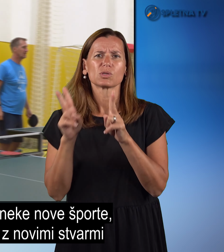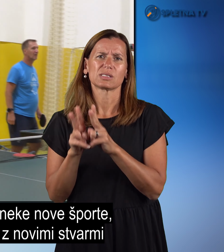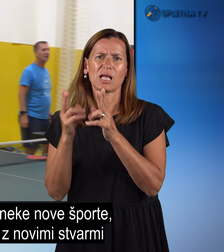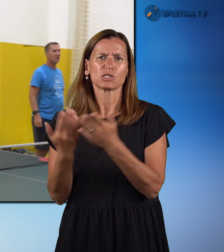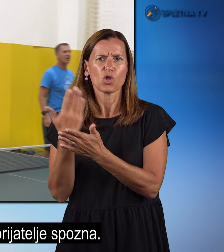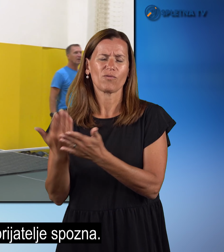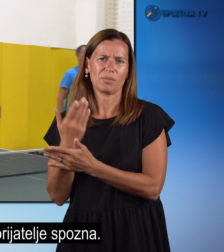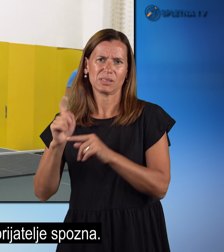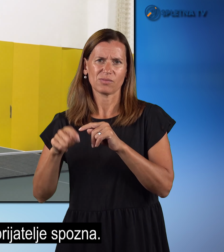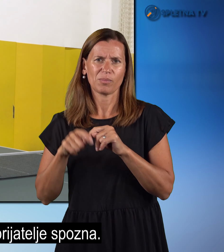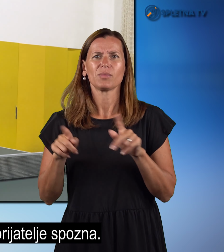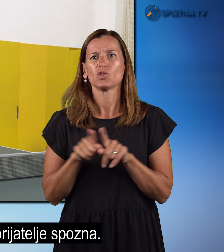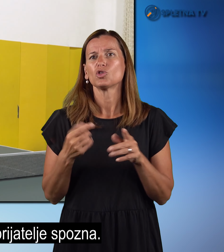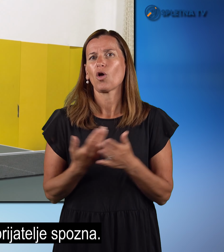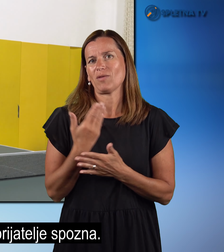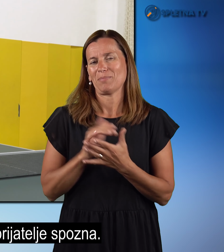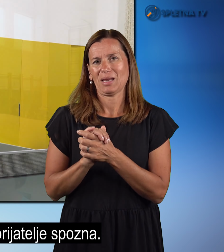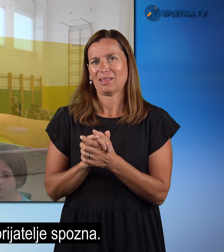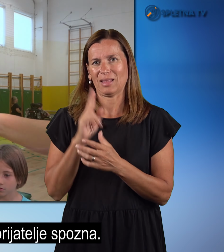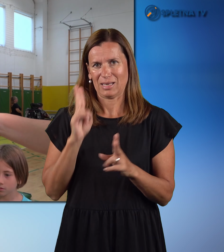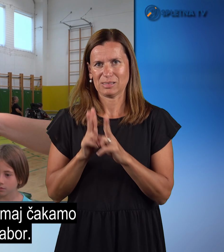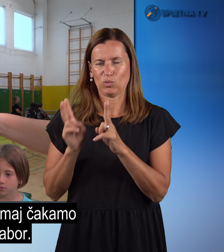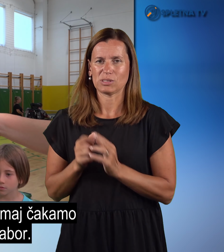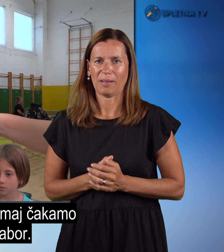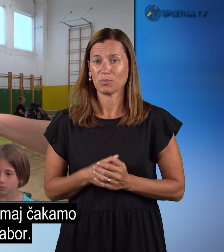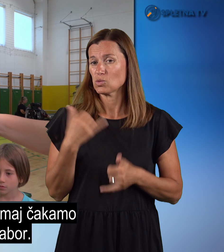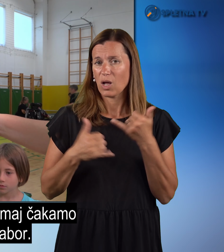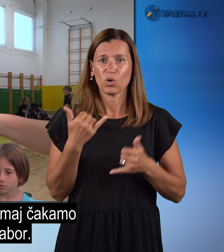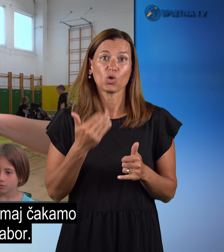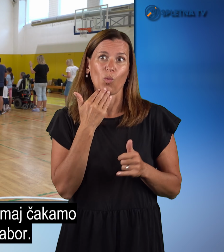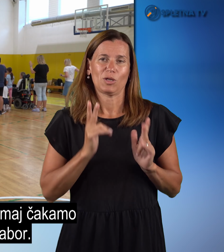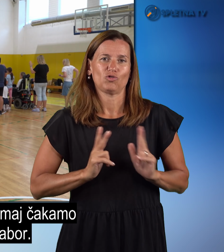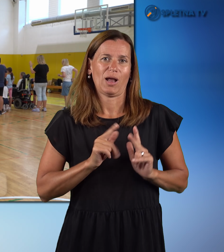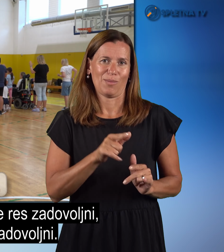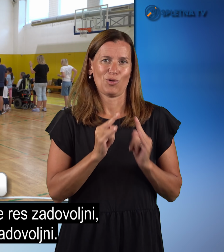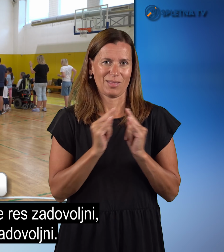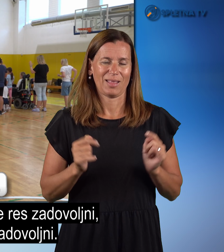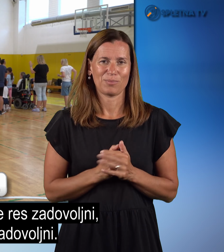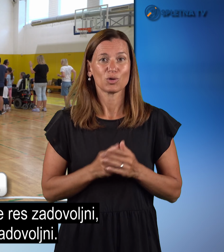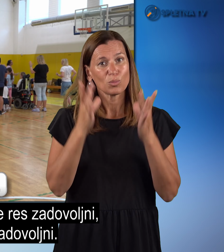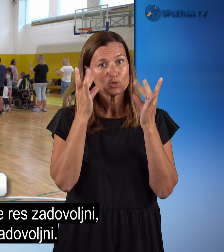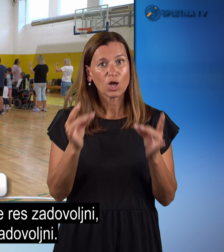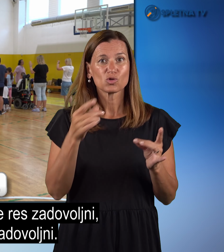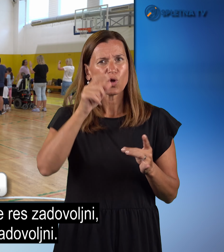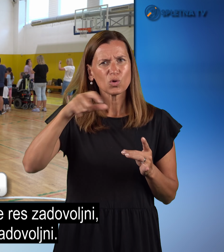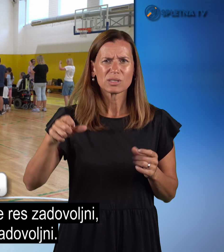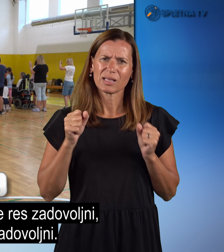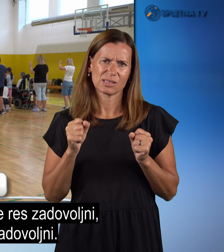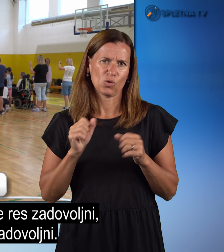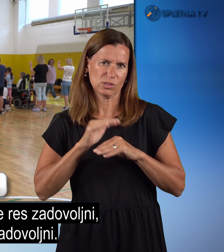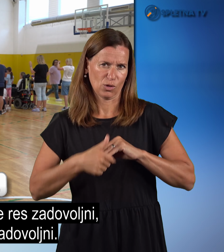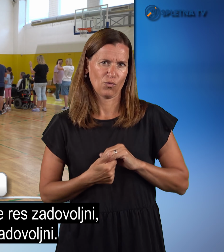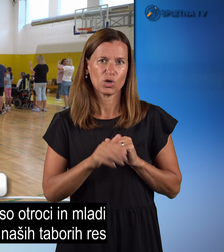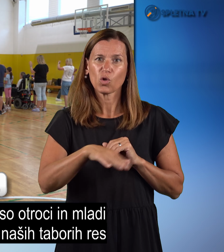novimi stvarmi, pa mogoče nove prijatelje spozna. Vsako leto komaj čakamo na ta tabor. Običajno so ljudje res zadovoljni, otroci